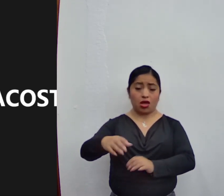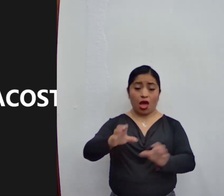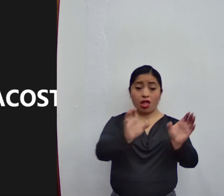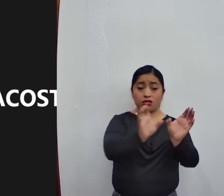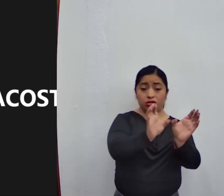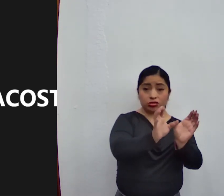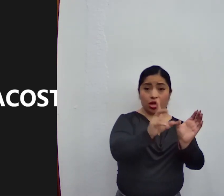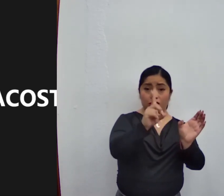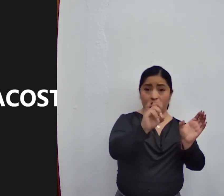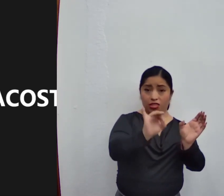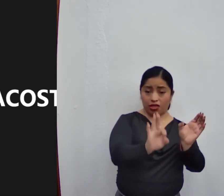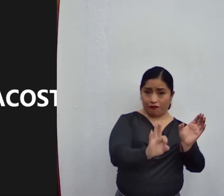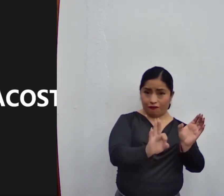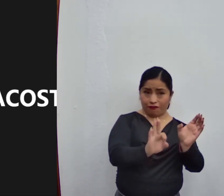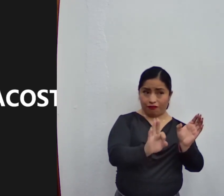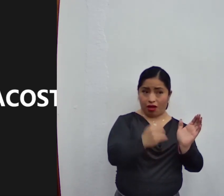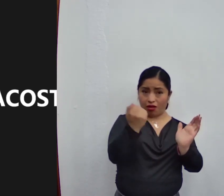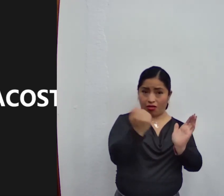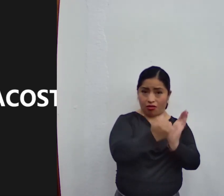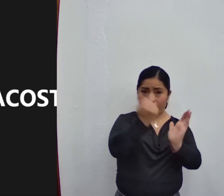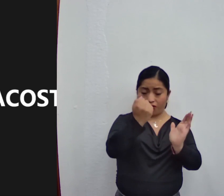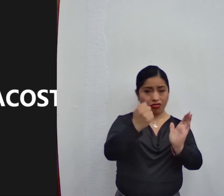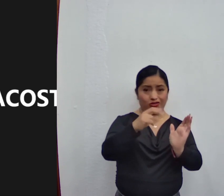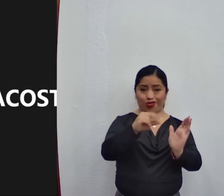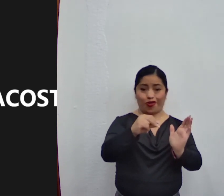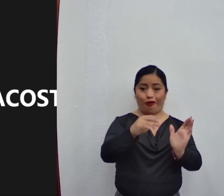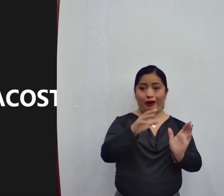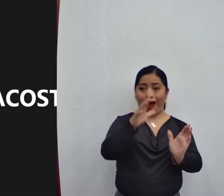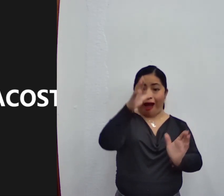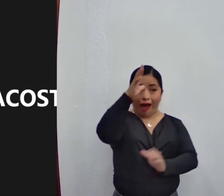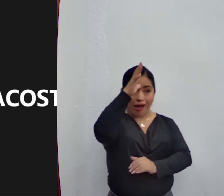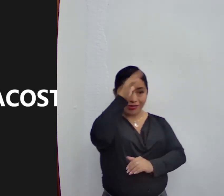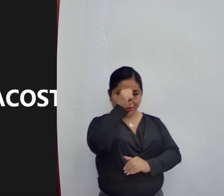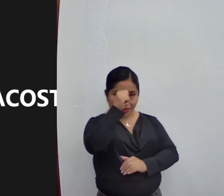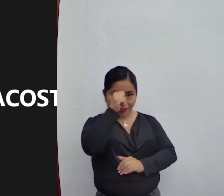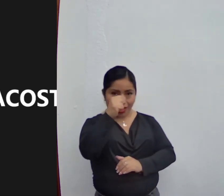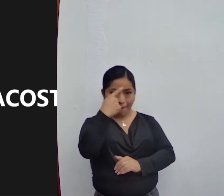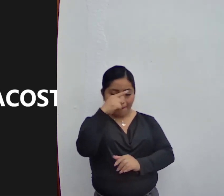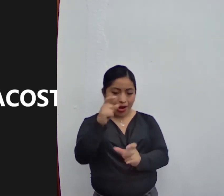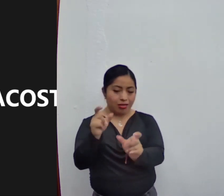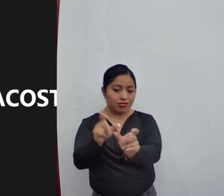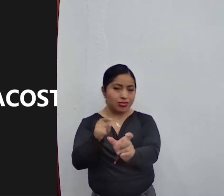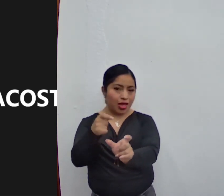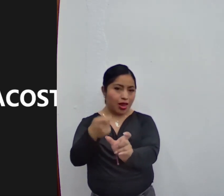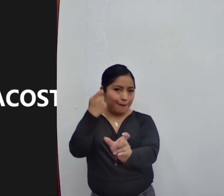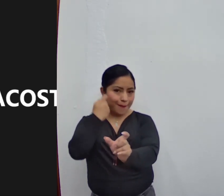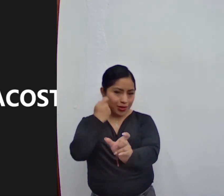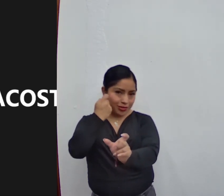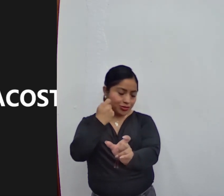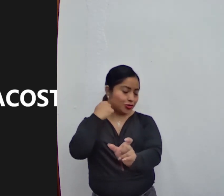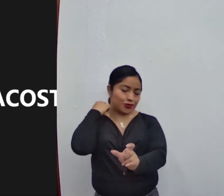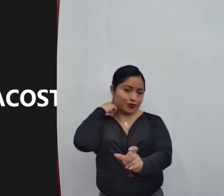DIF. Tienen que ser del ISEM, aunque no sean por un médico especialista.